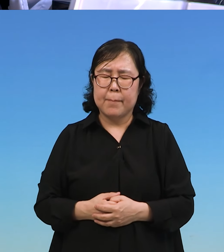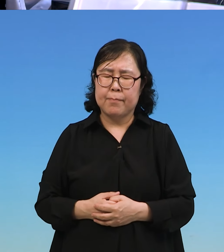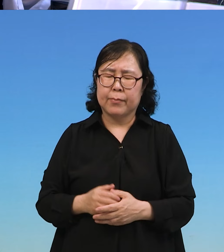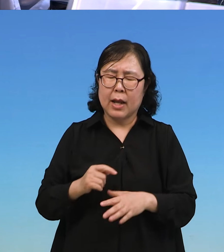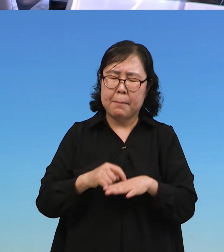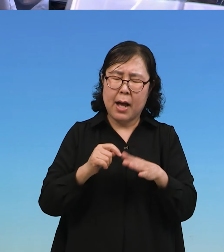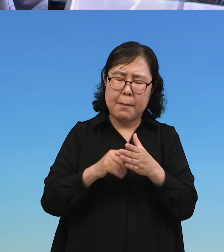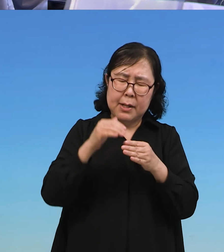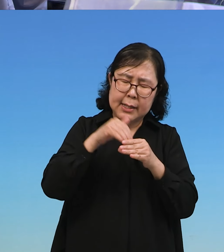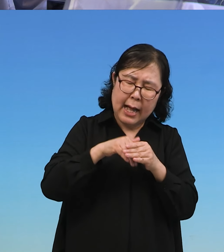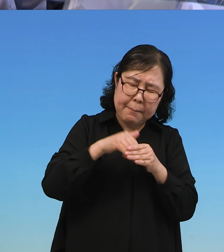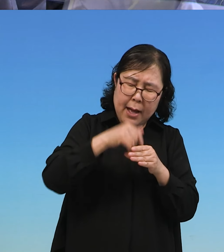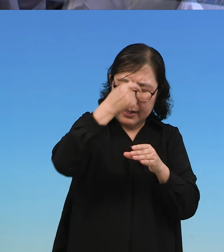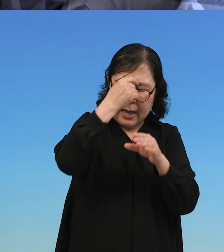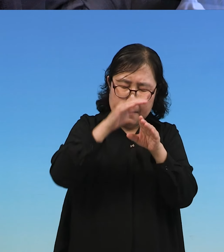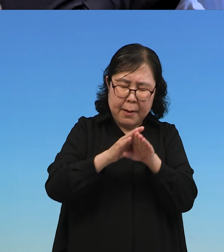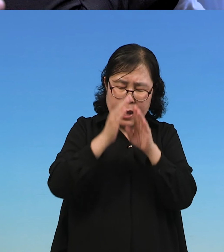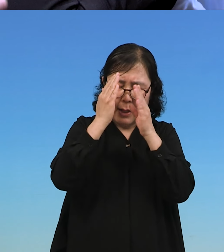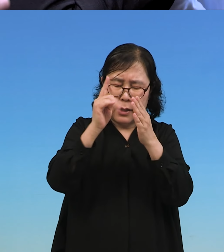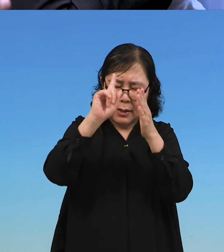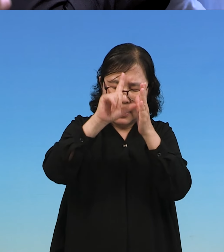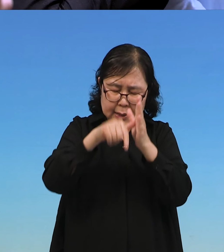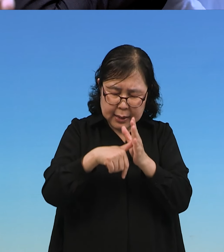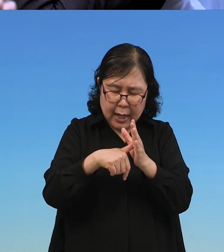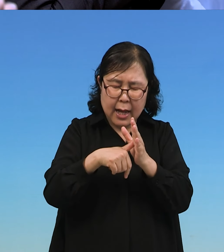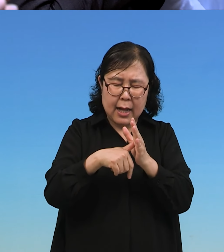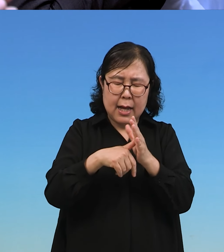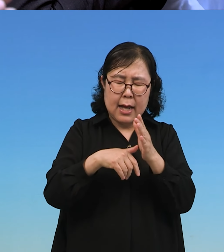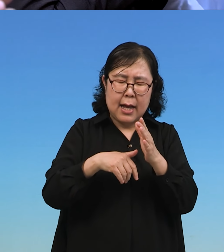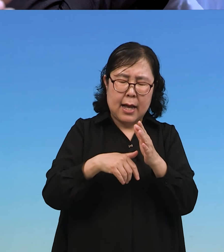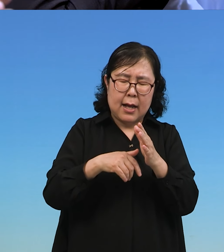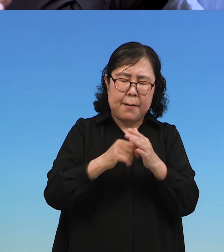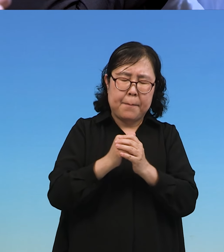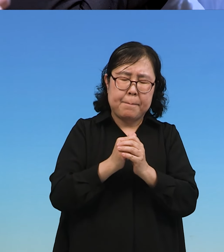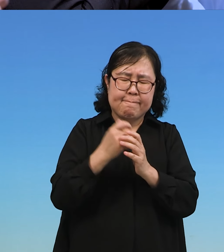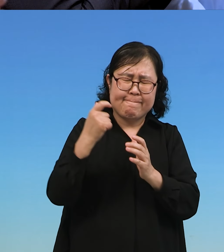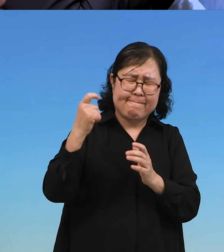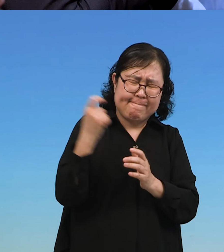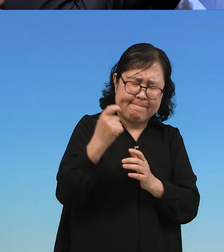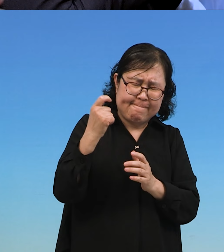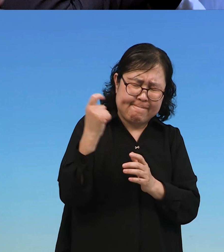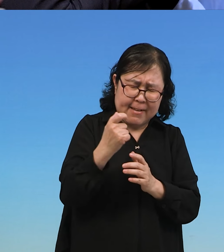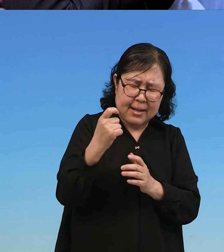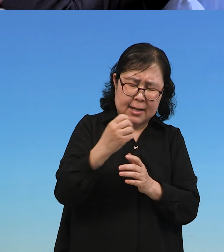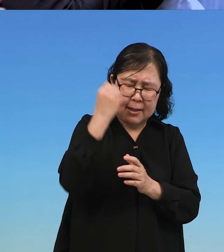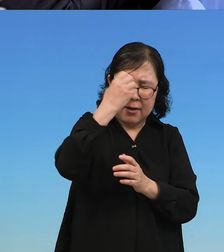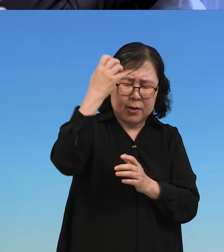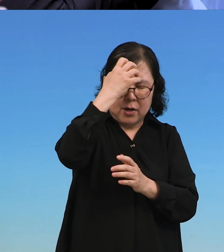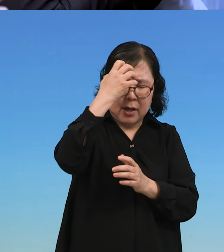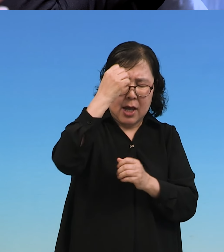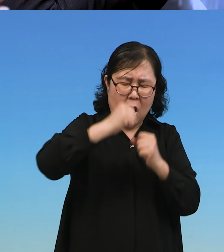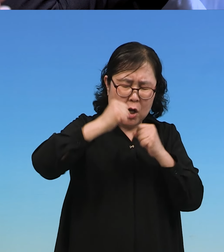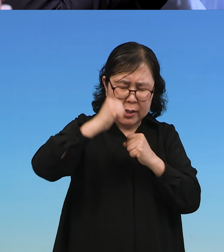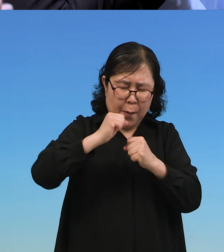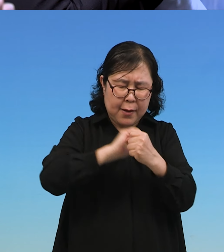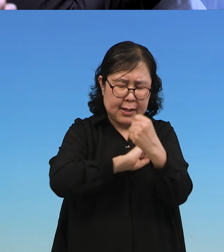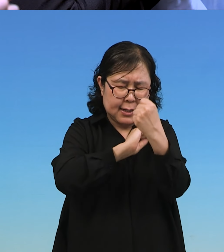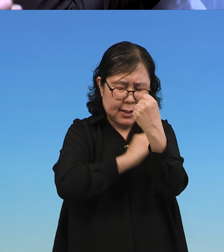마음을 담아 예배하는 이 시간에 강력한 성령의 역사와